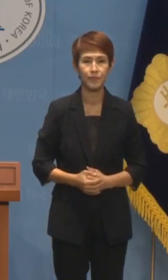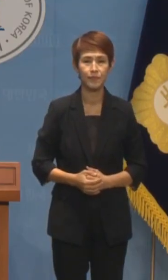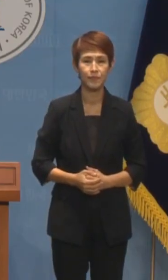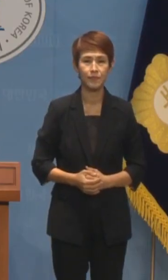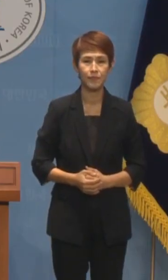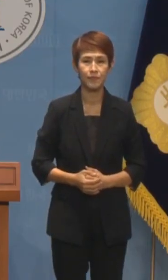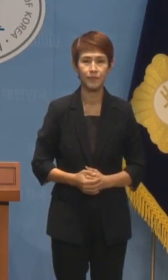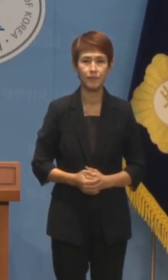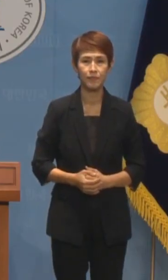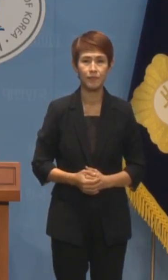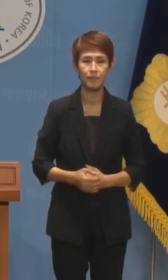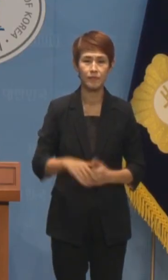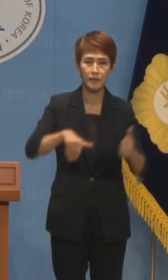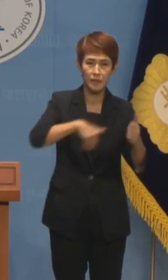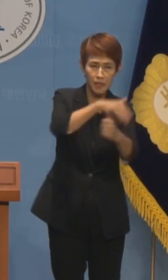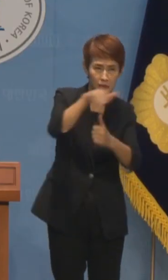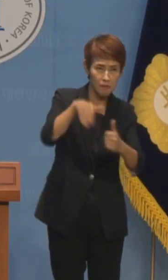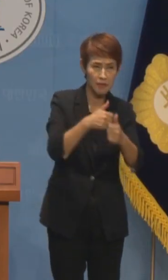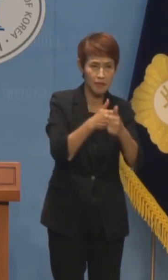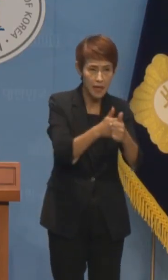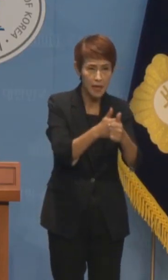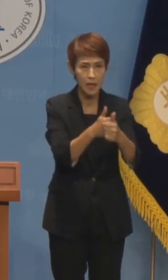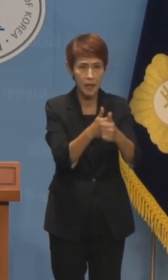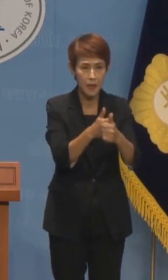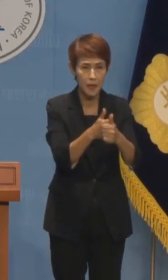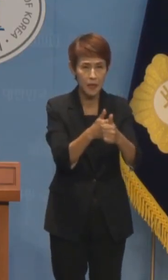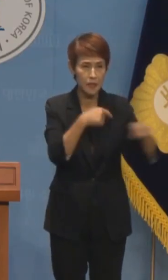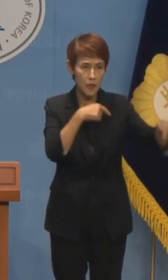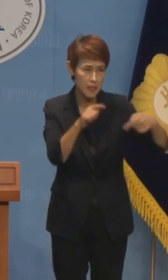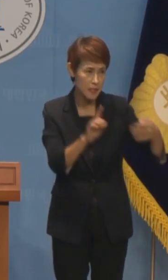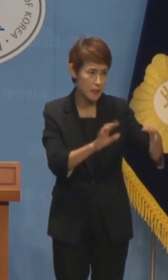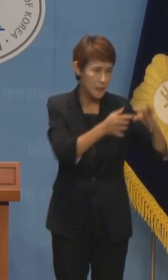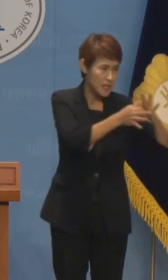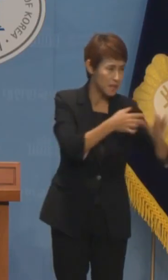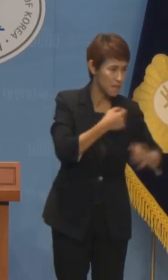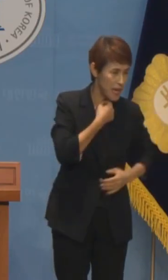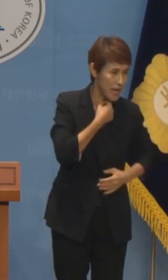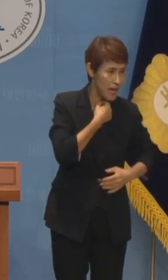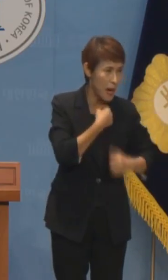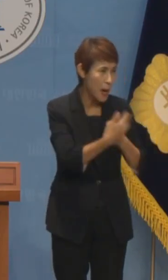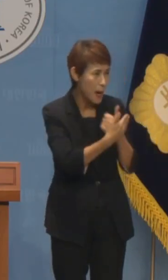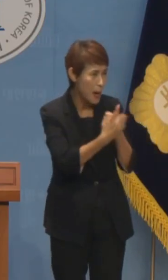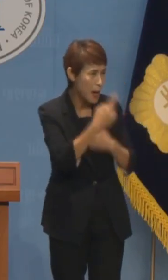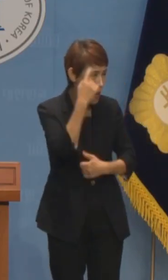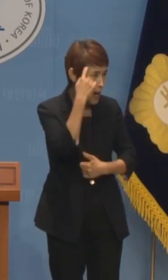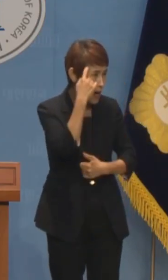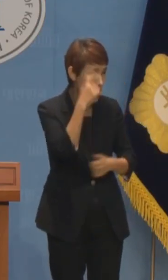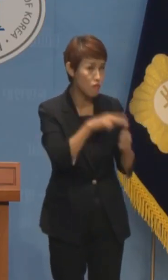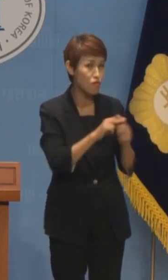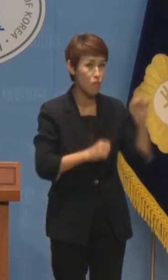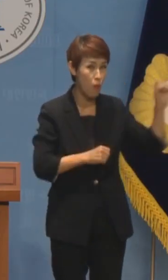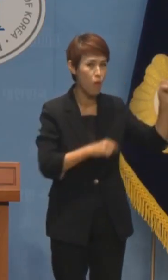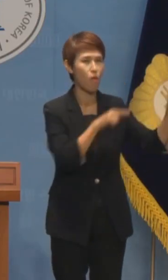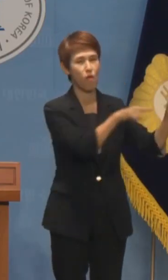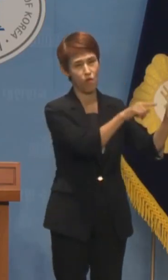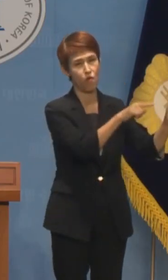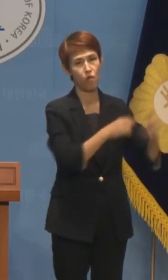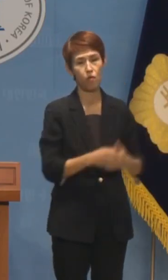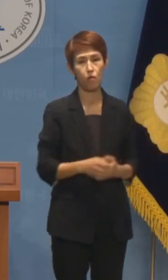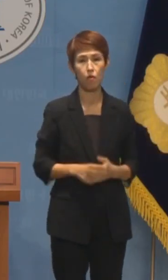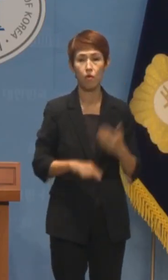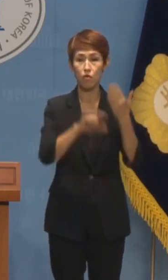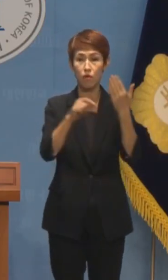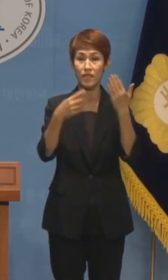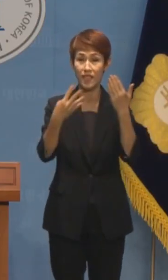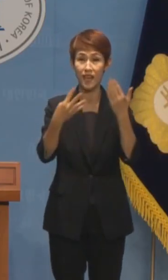그때그때 치류에 영합하며 정치권을 기웃거리고 뒷배로 삼으려는 후보가 있었고, 지난 9월 4일